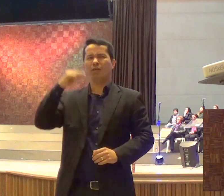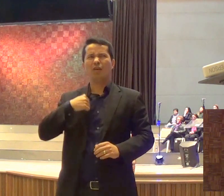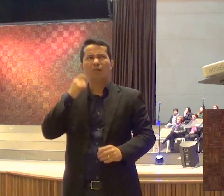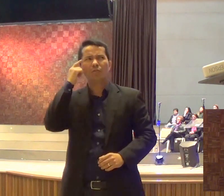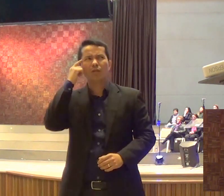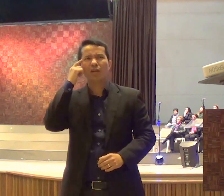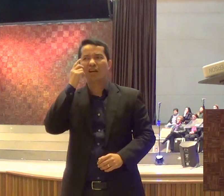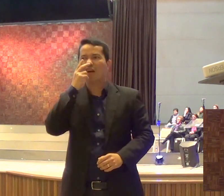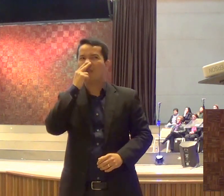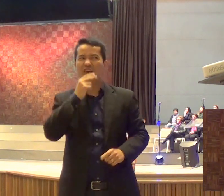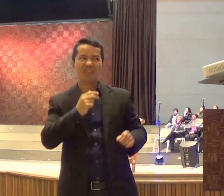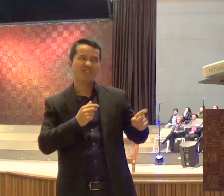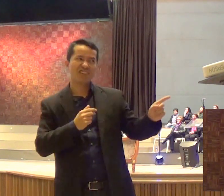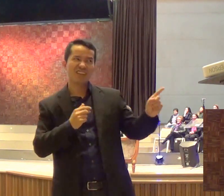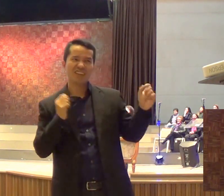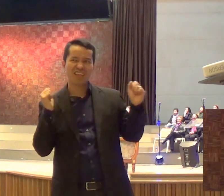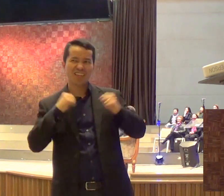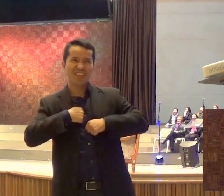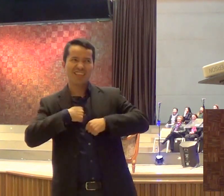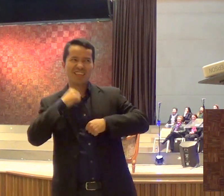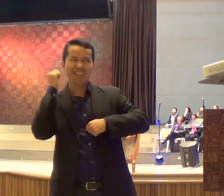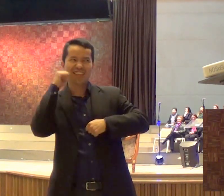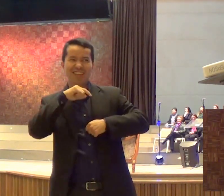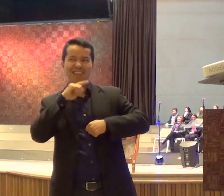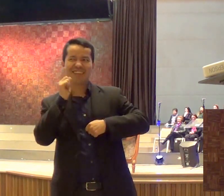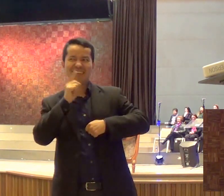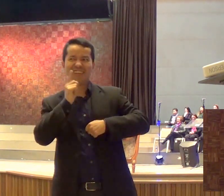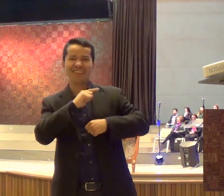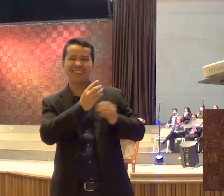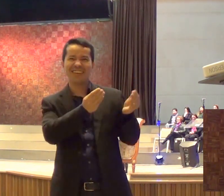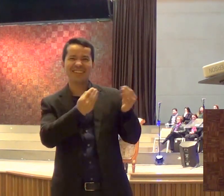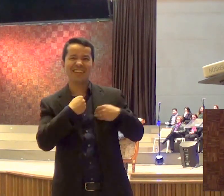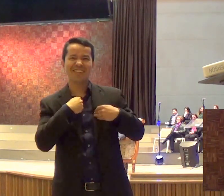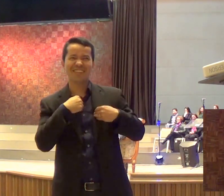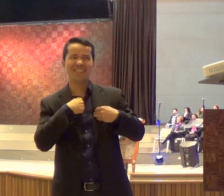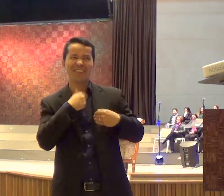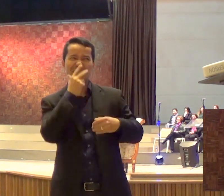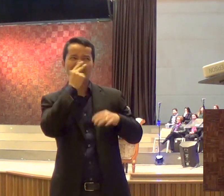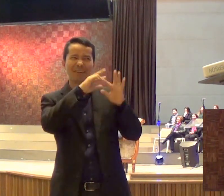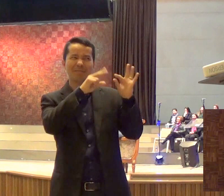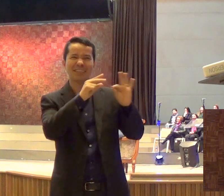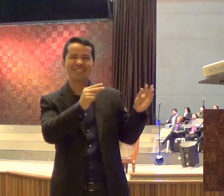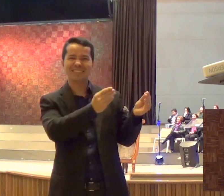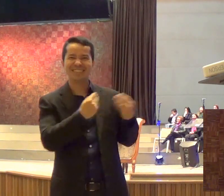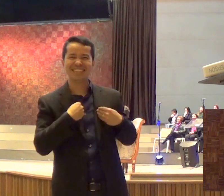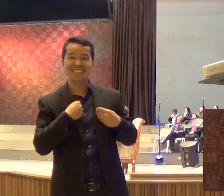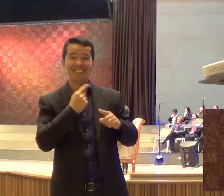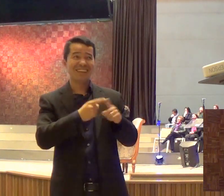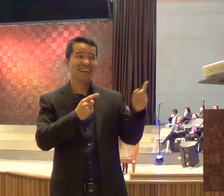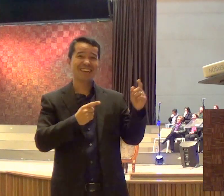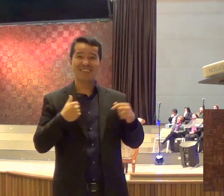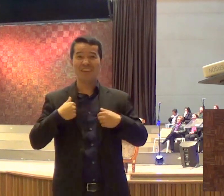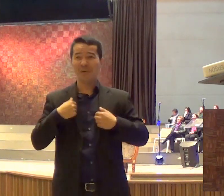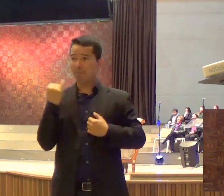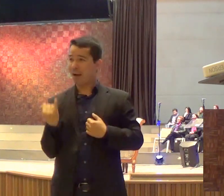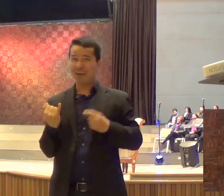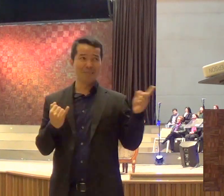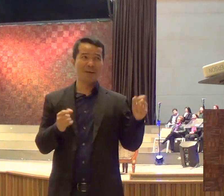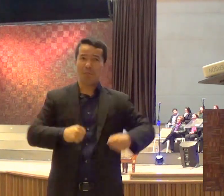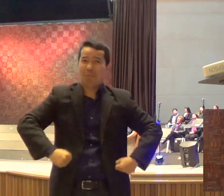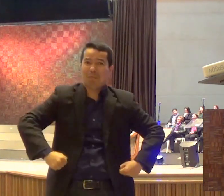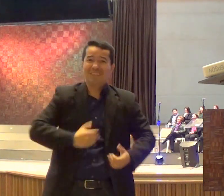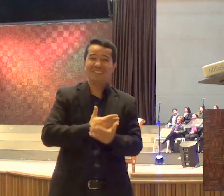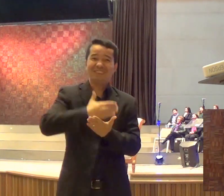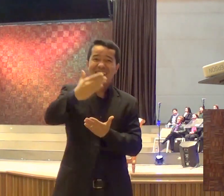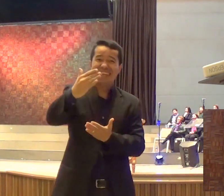fiquei pensando não deve mais estar cabendo nele cabendo em mim Deus é bom né irmãos ele em expansão mas é assim mesmo